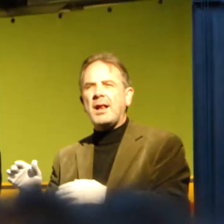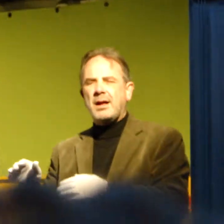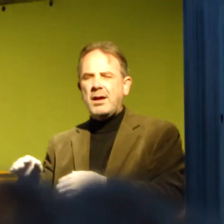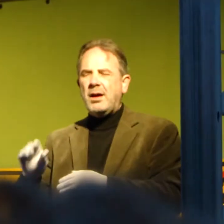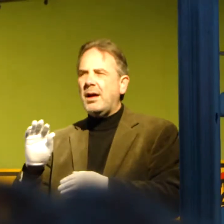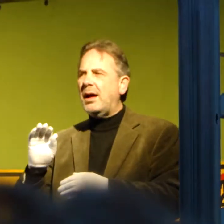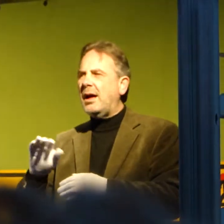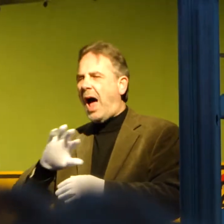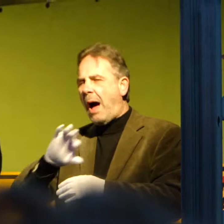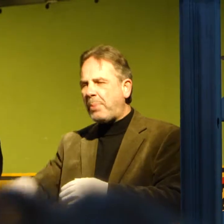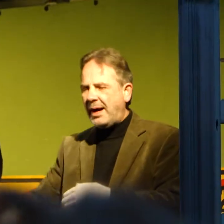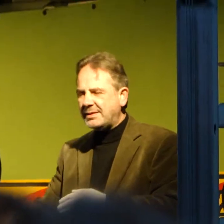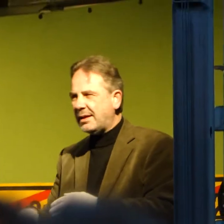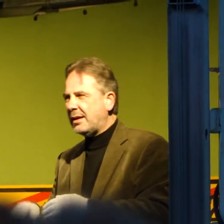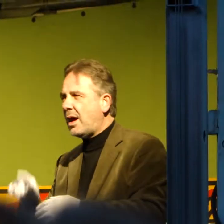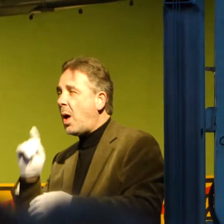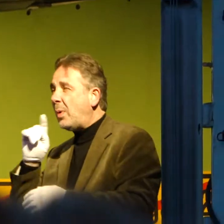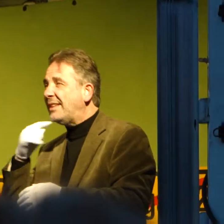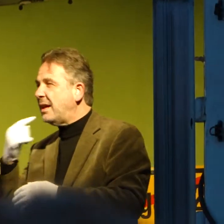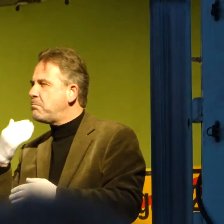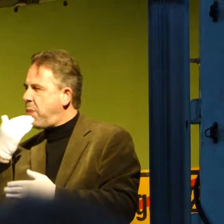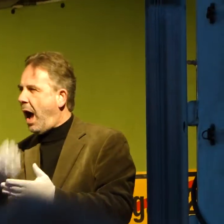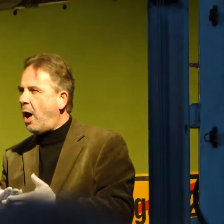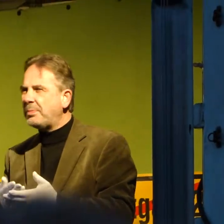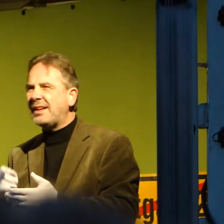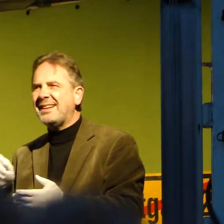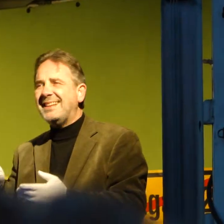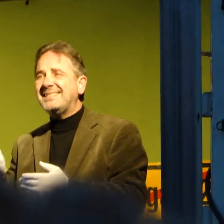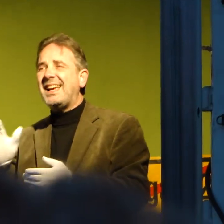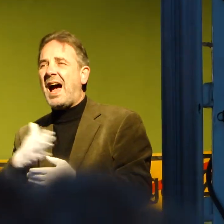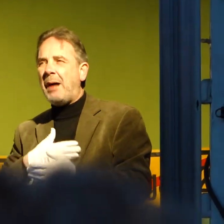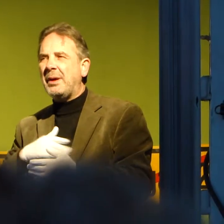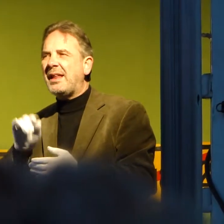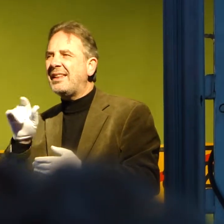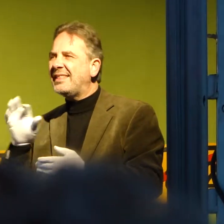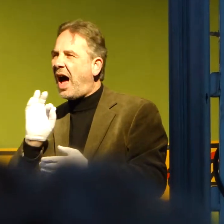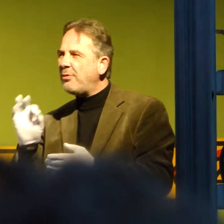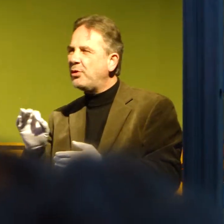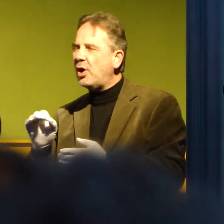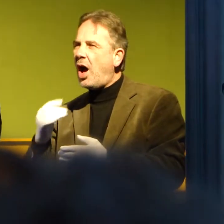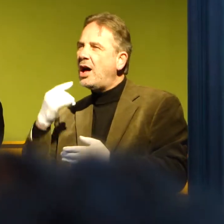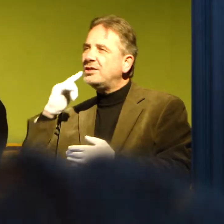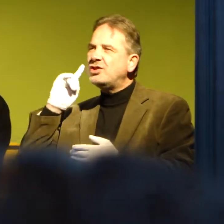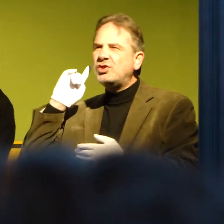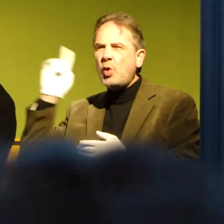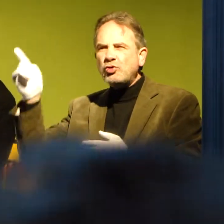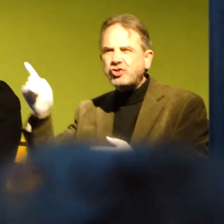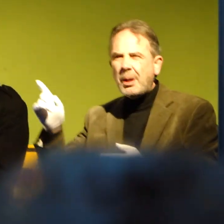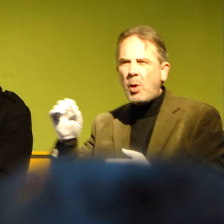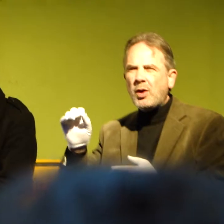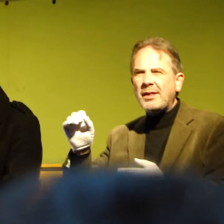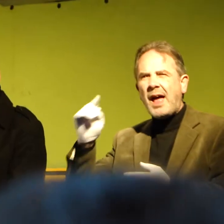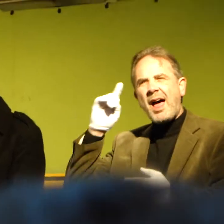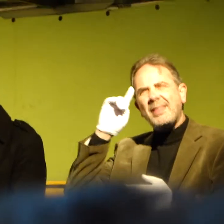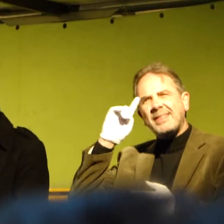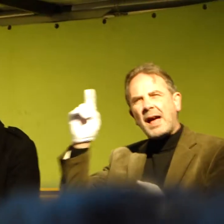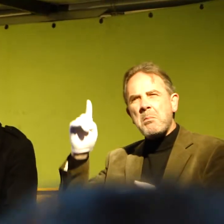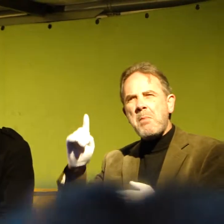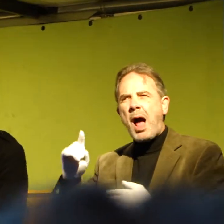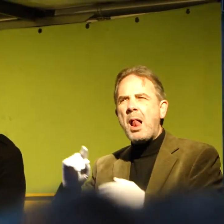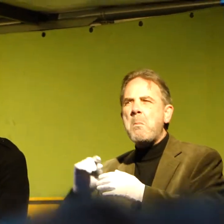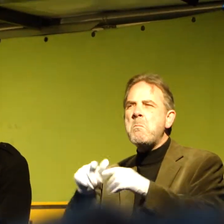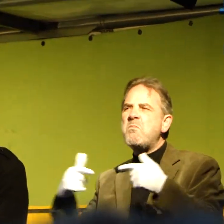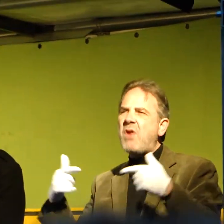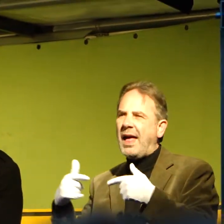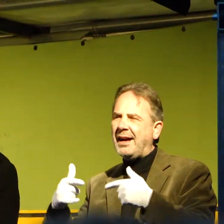Neubau sind, wenn diese behaupten, sie hätten dafür sogar die Zustimmung der Denkmalpflege, dann sagen sie nur die